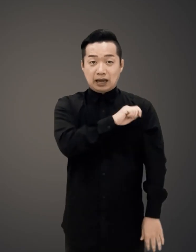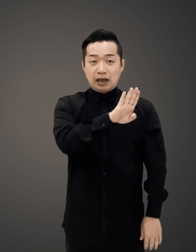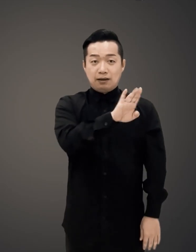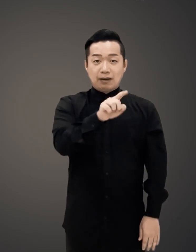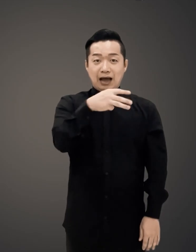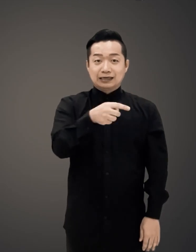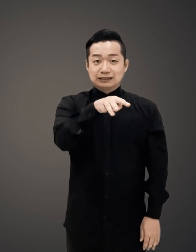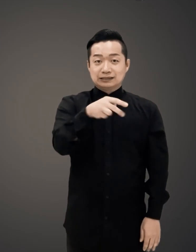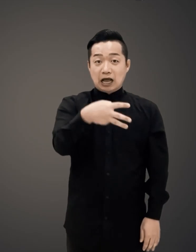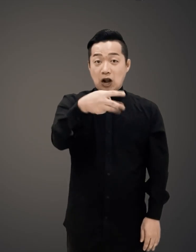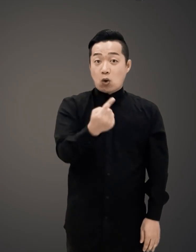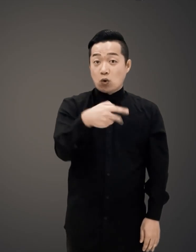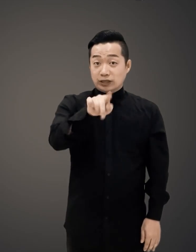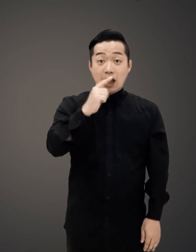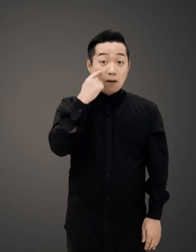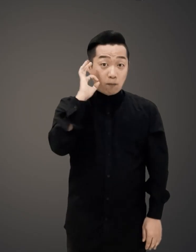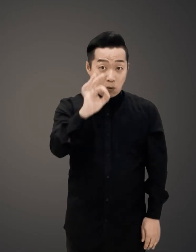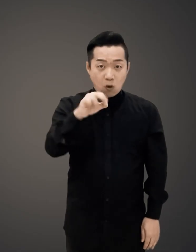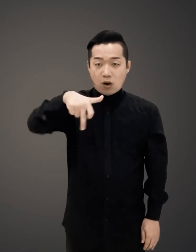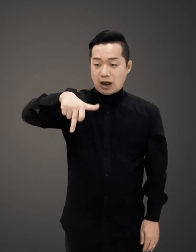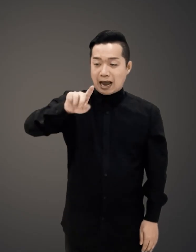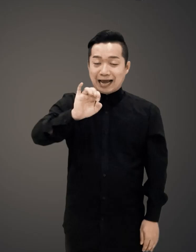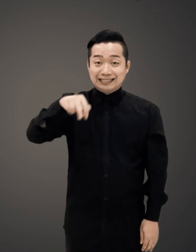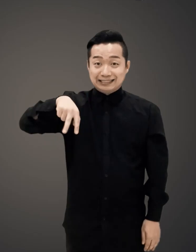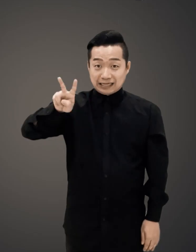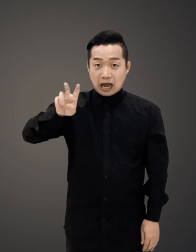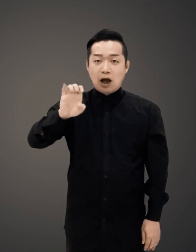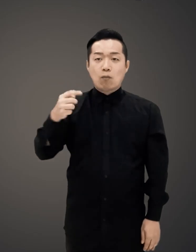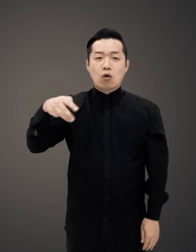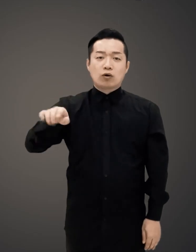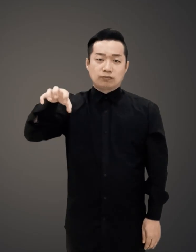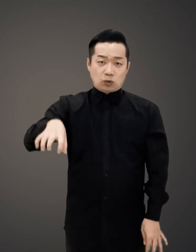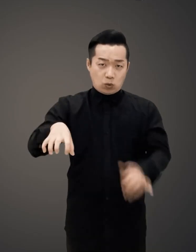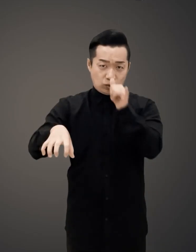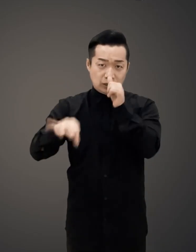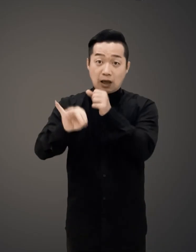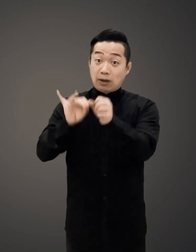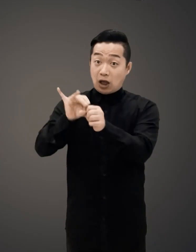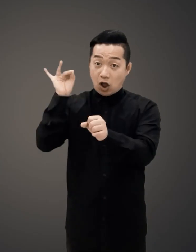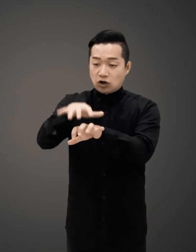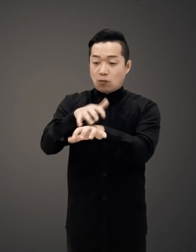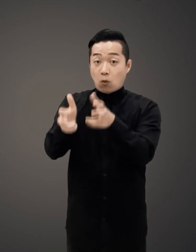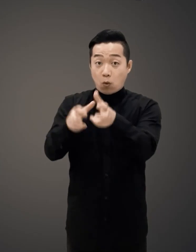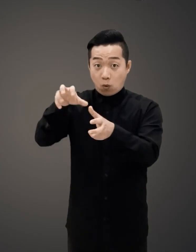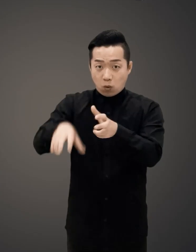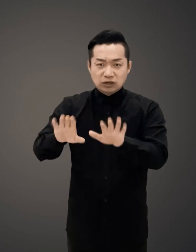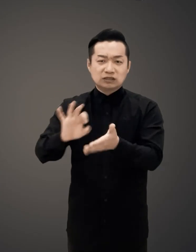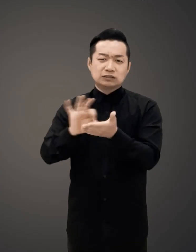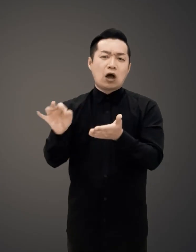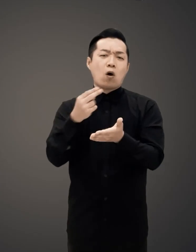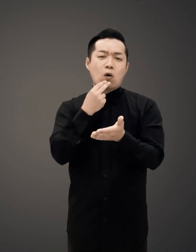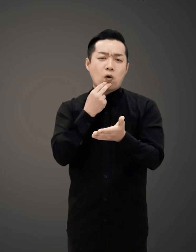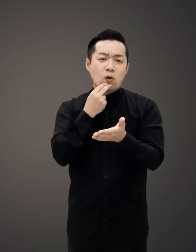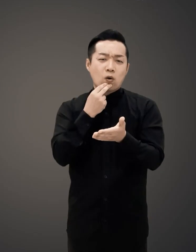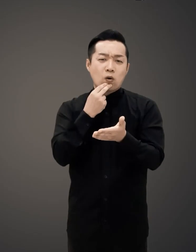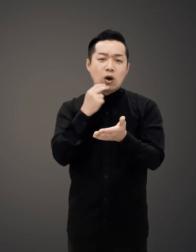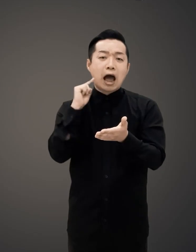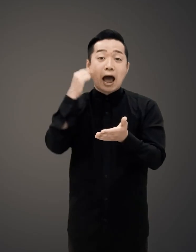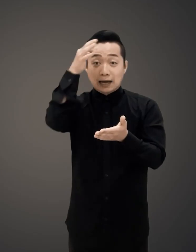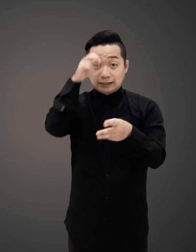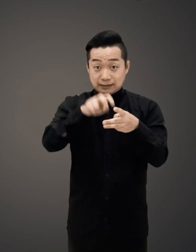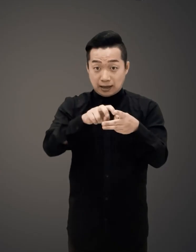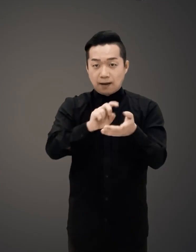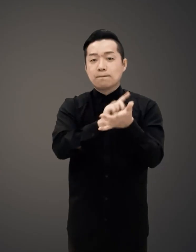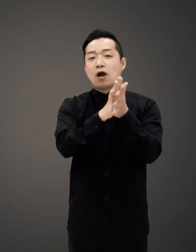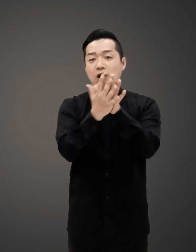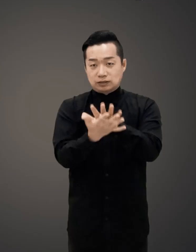보면은 카이사 포럼이라고 있는데 이거는 한 100년 전에 만들어진 섬유 공장이 이제 더 이상 이용되지 않으면서 그 시설을 아트센터로